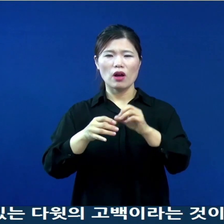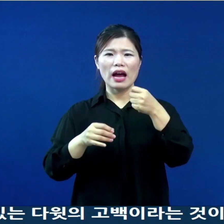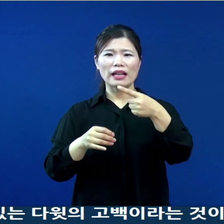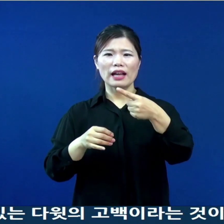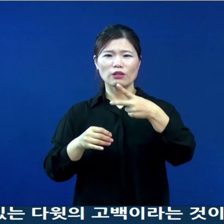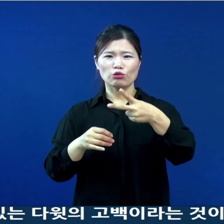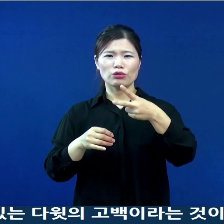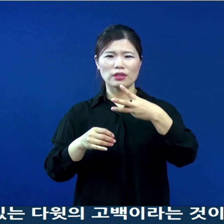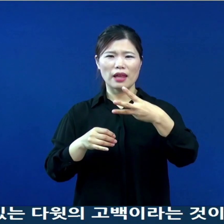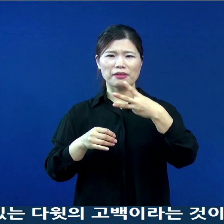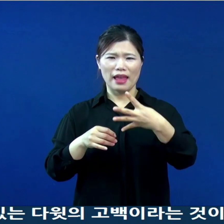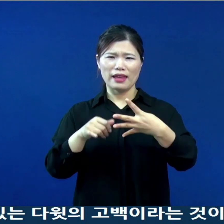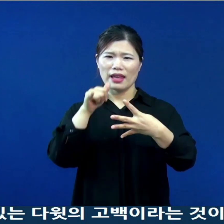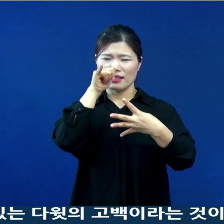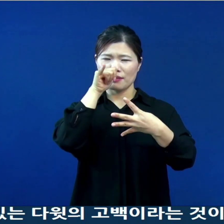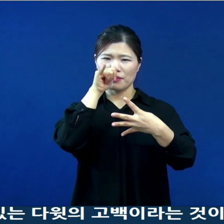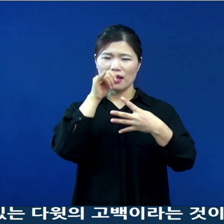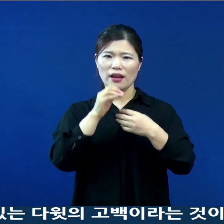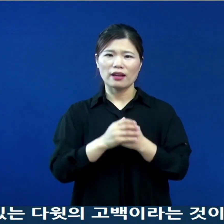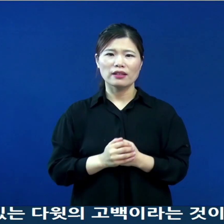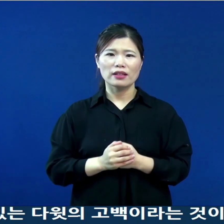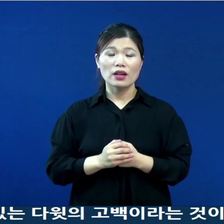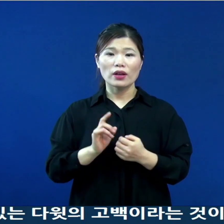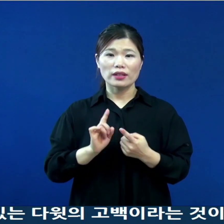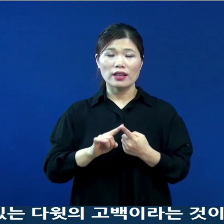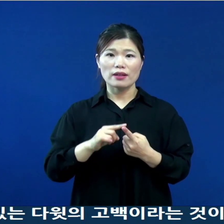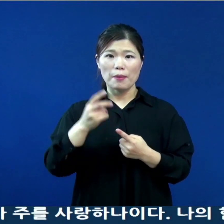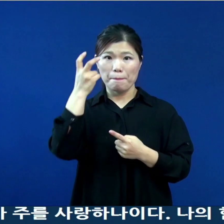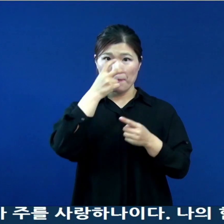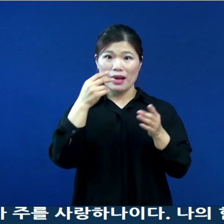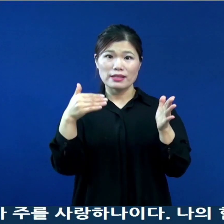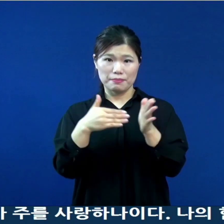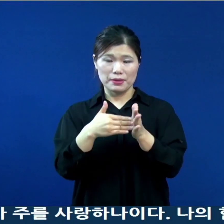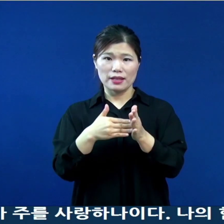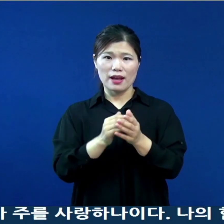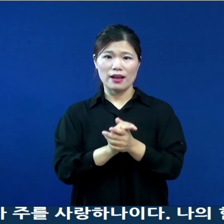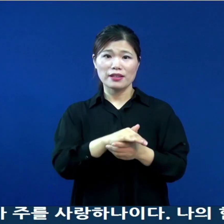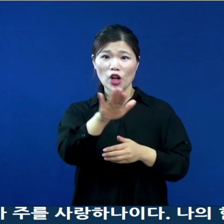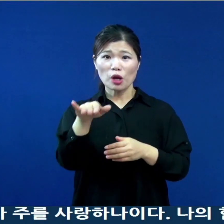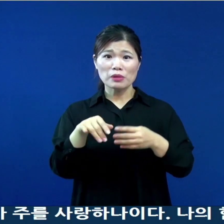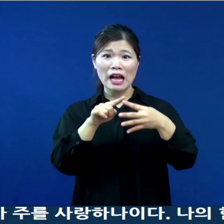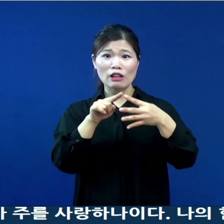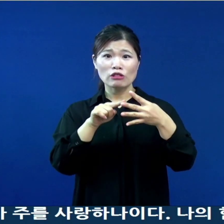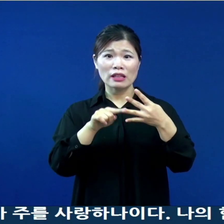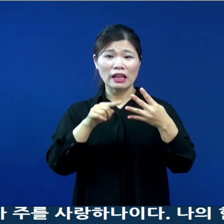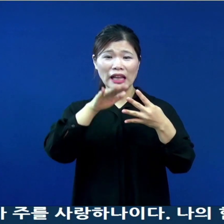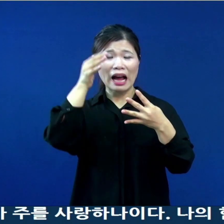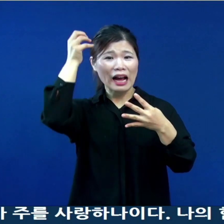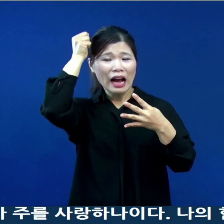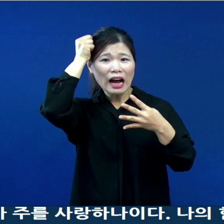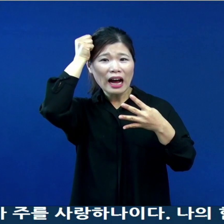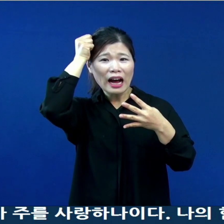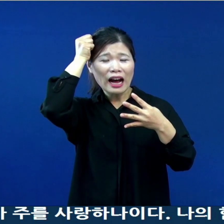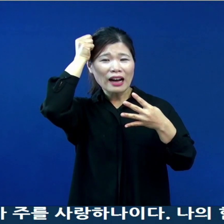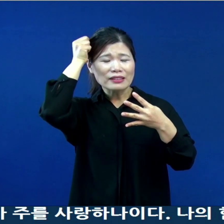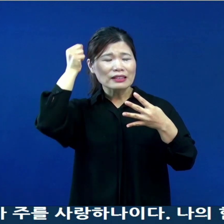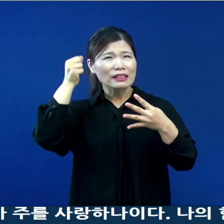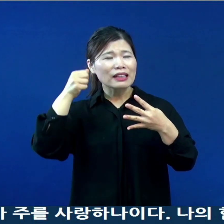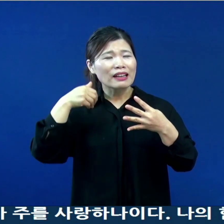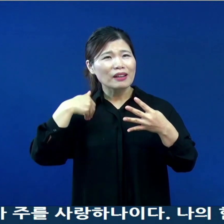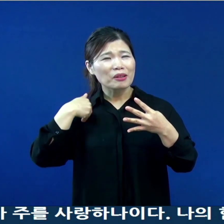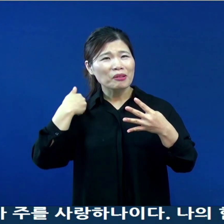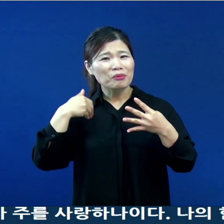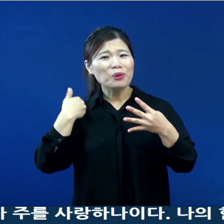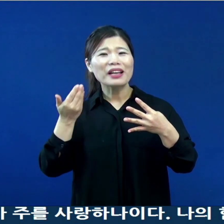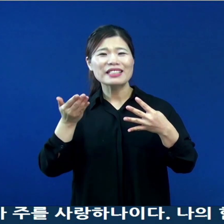모습으로 쭉 되어 있는 것을 살펴보았습니다. 여러분이 네 가지를 다 기억하실 수 있을지